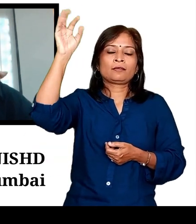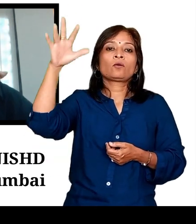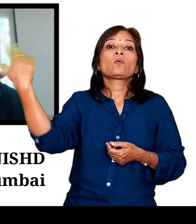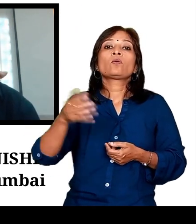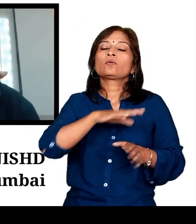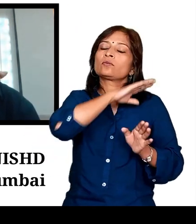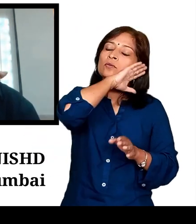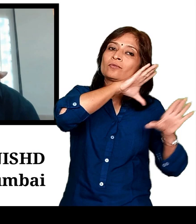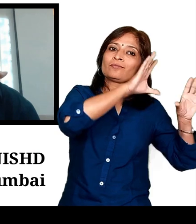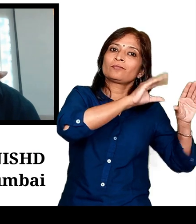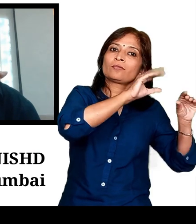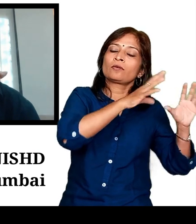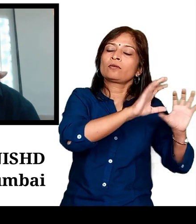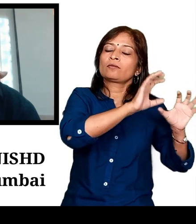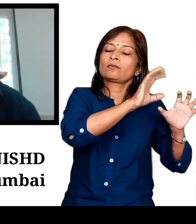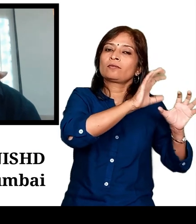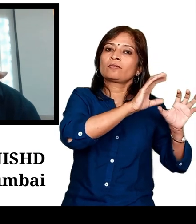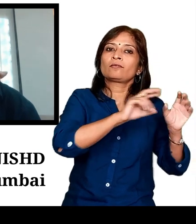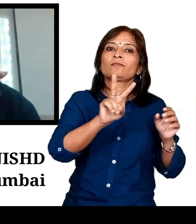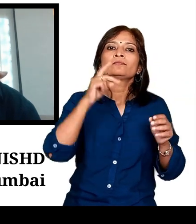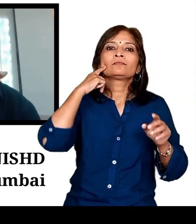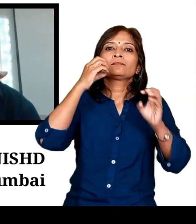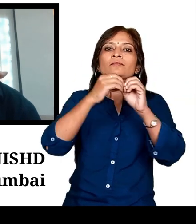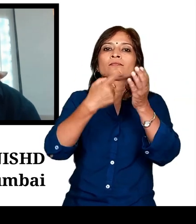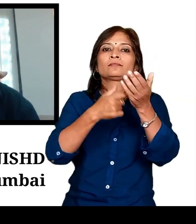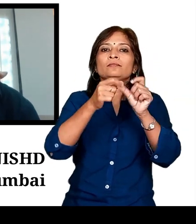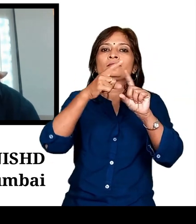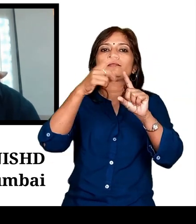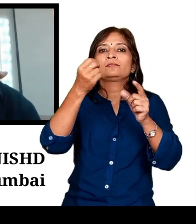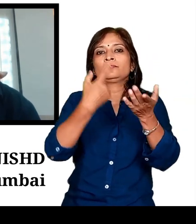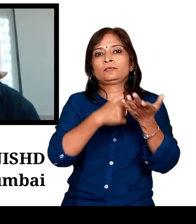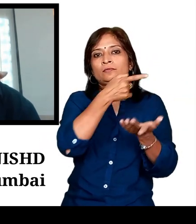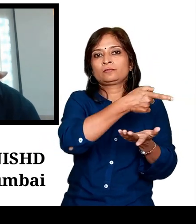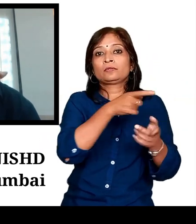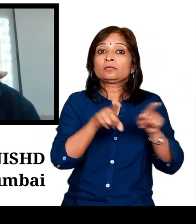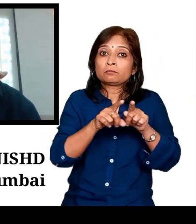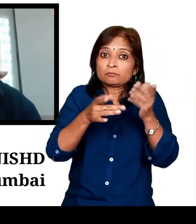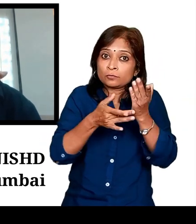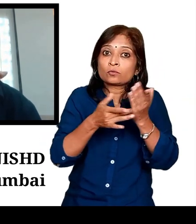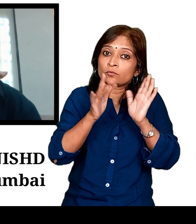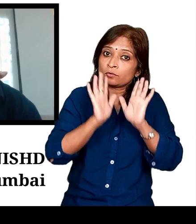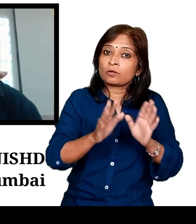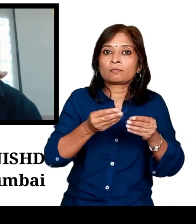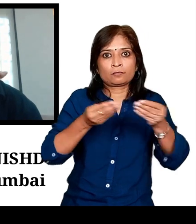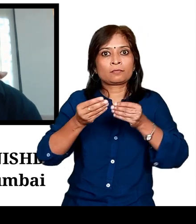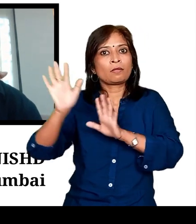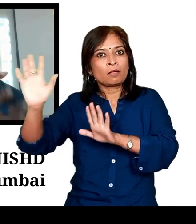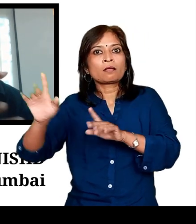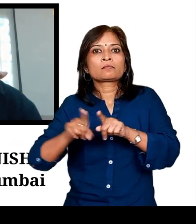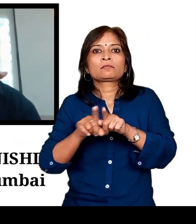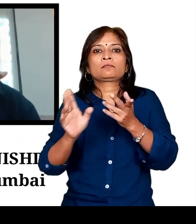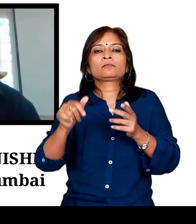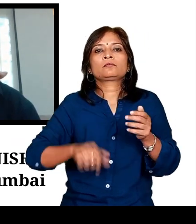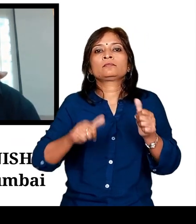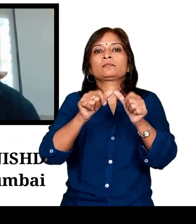की भी हमने सुविधा मतलब उसमें ऐड करने के लिए बोले. इट इज देयर, टेक्नोलॉजी इज ऑलरेडी देयर इन मार्केट, लेकिन एडिप